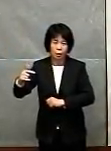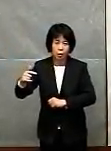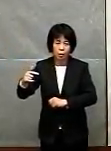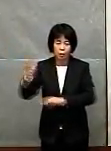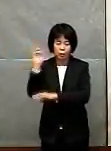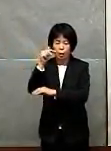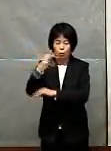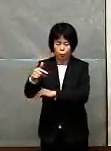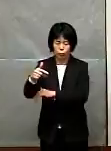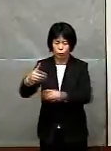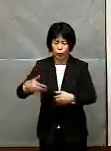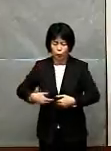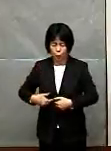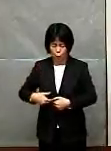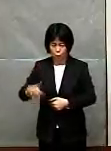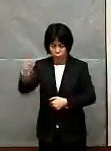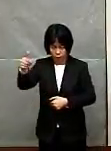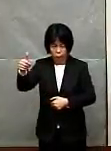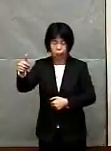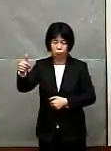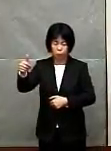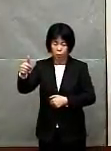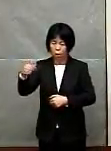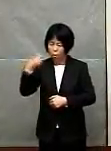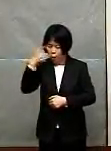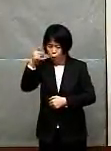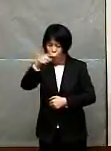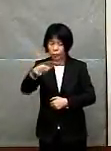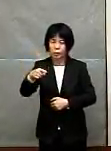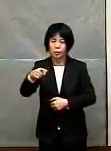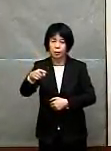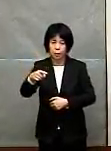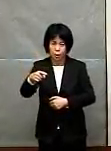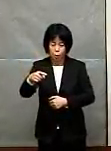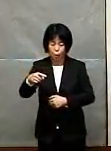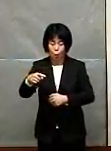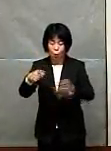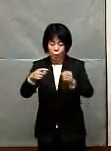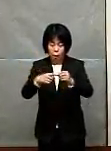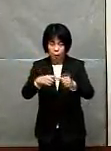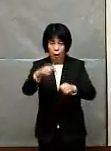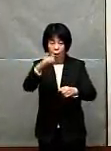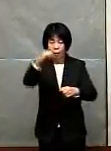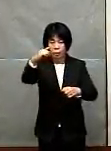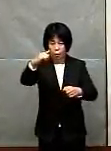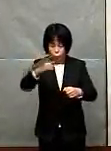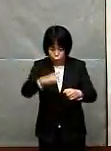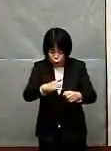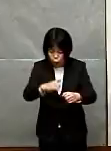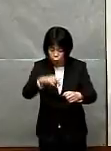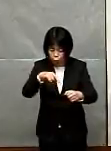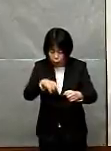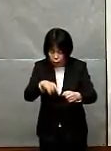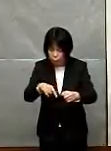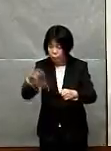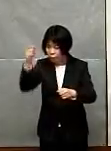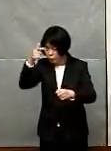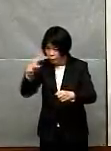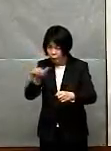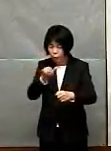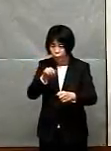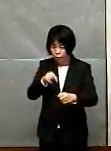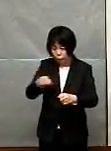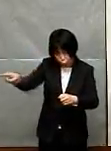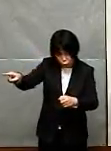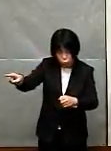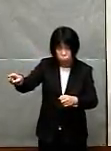でありましたり、いろいろな機関がですね、外国からも山形空港から入って仙台行かれたんですね。